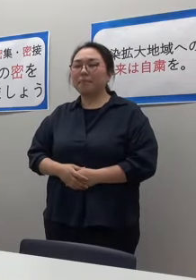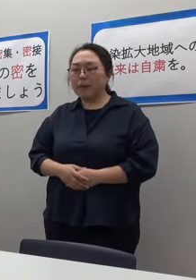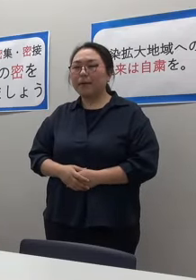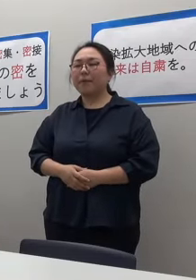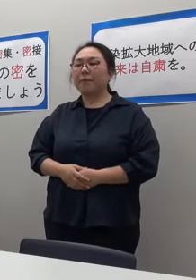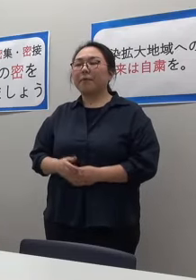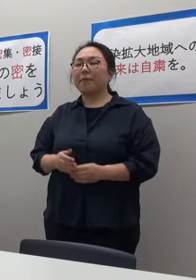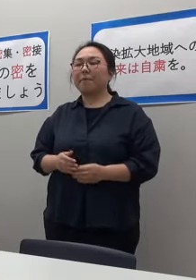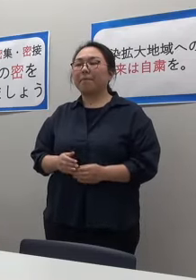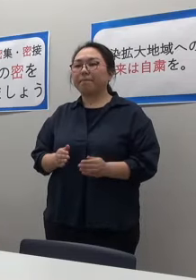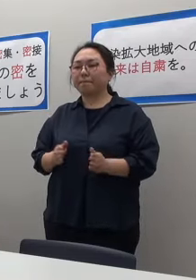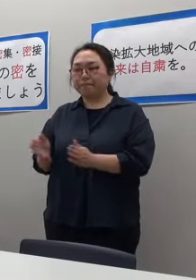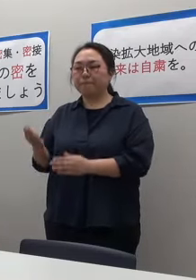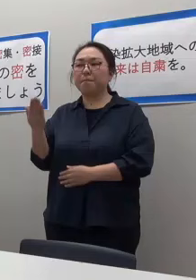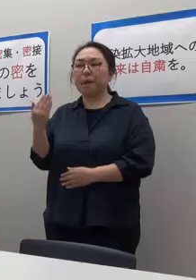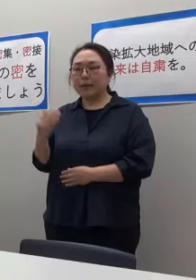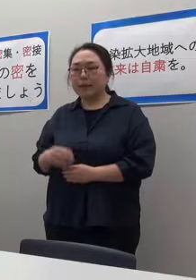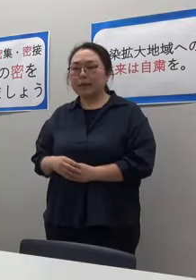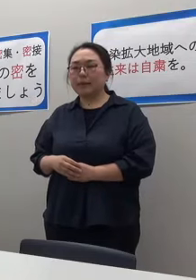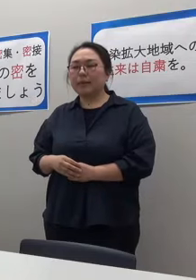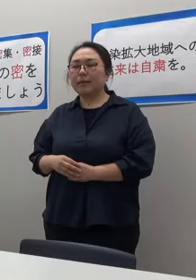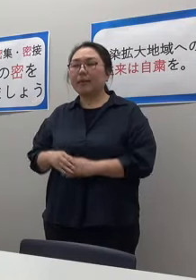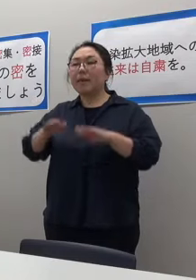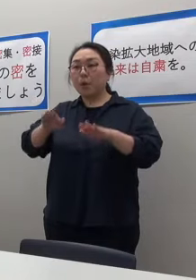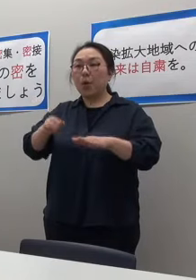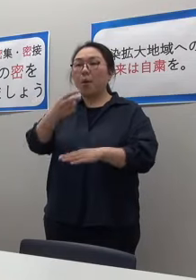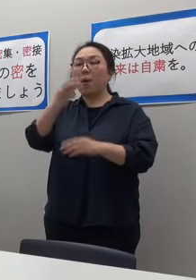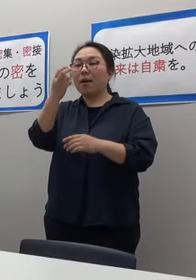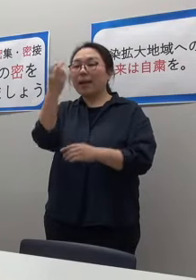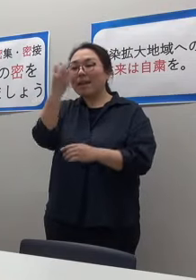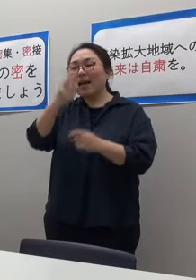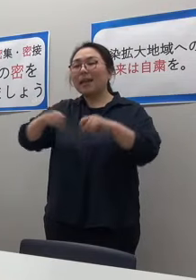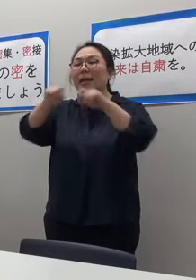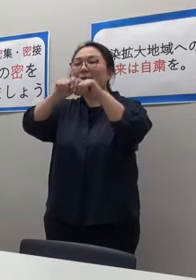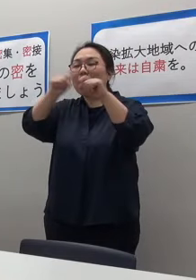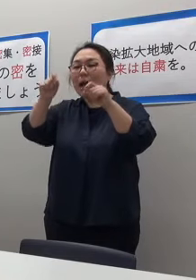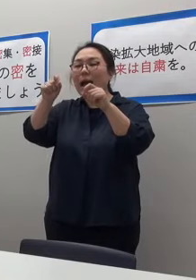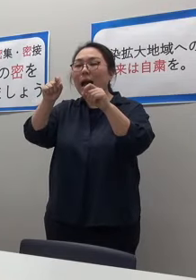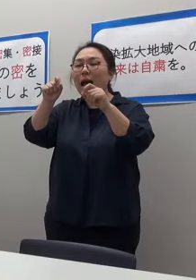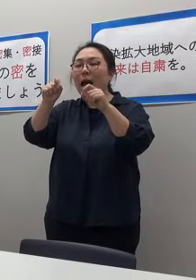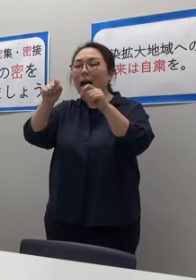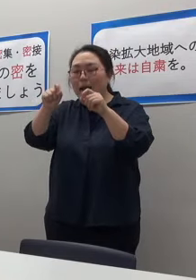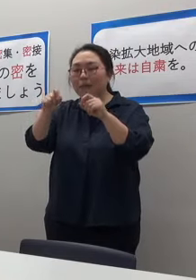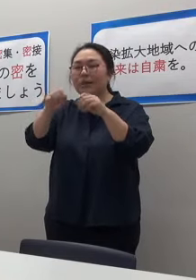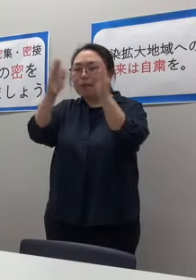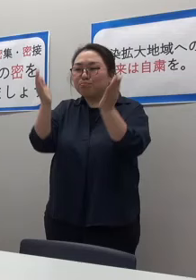に、本日検査結果が判明した件数が全体で32件ござい